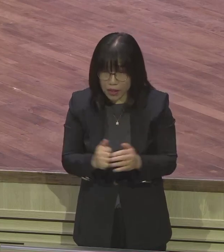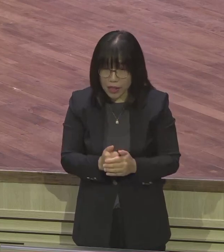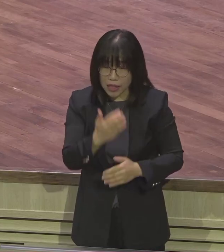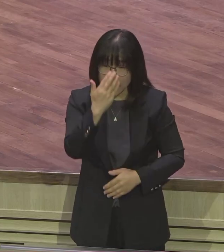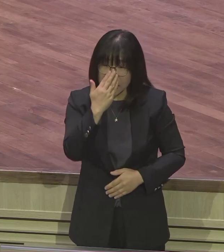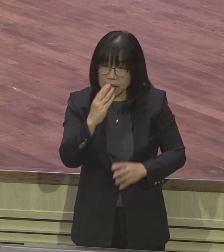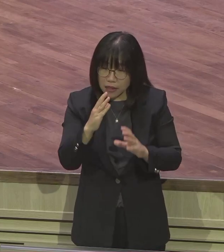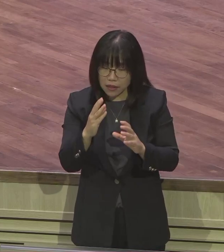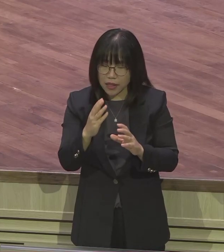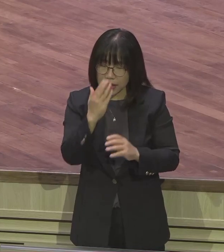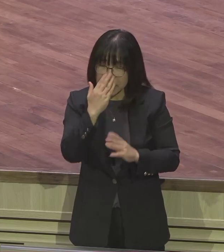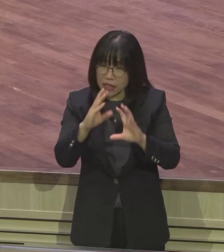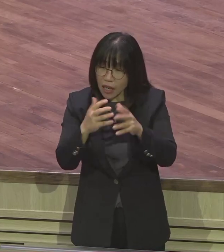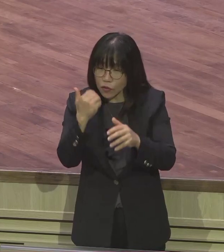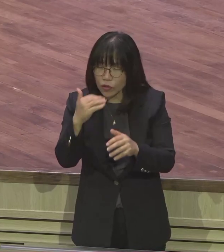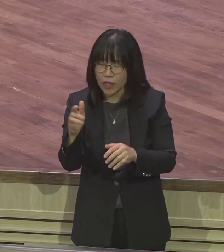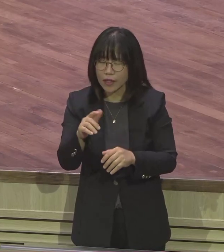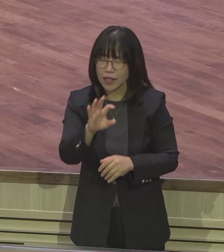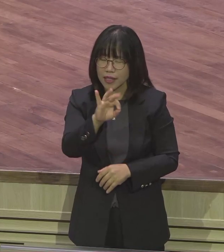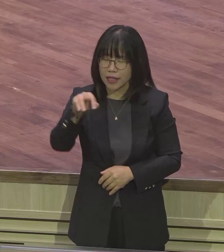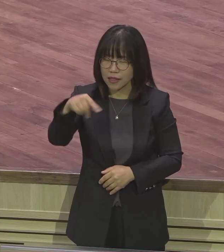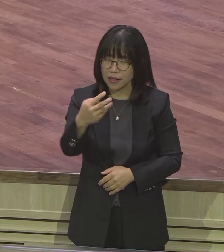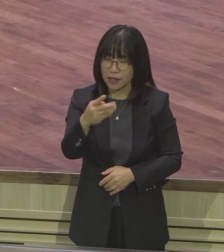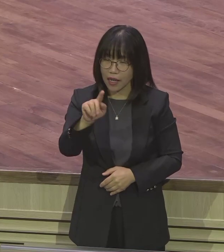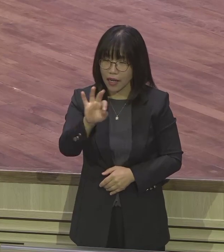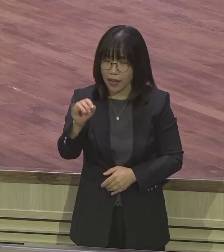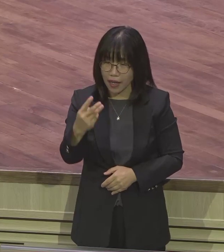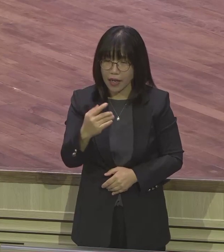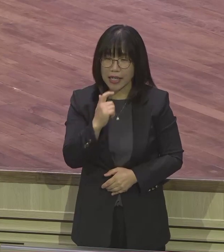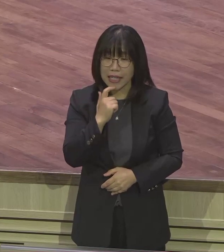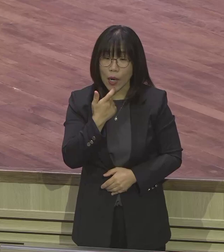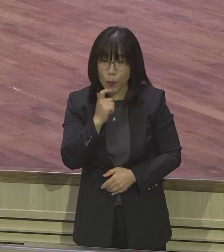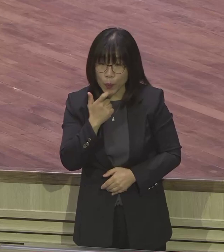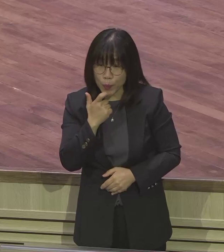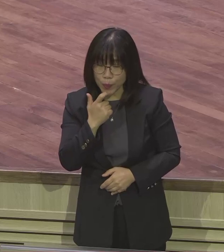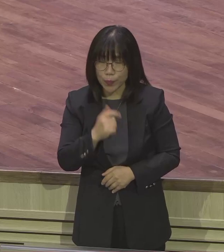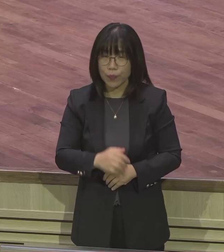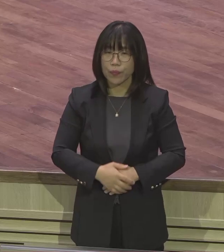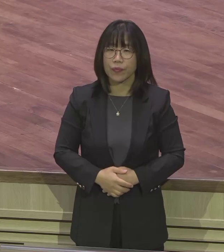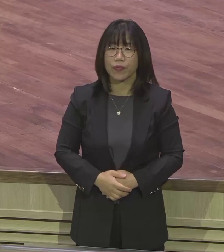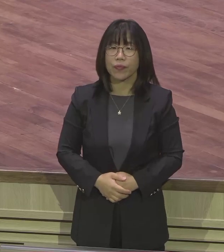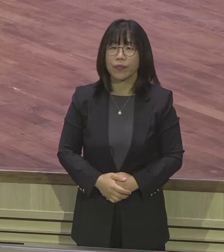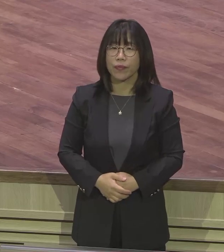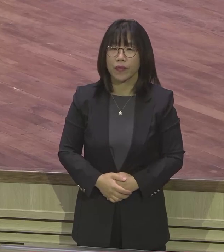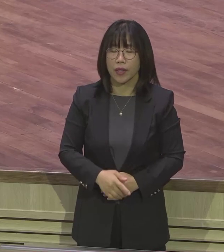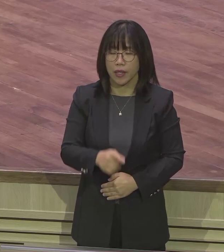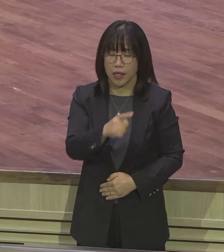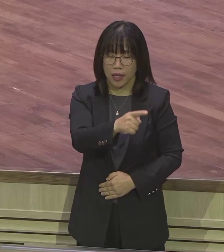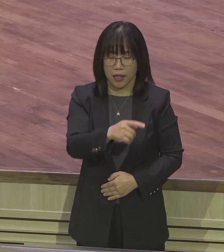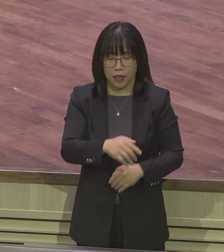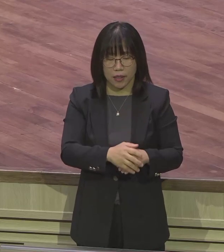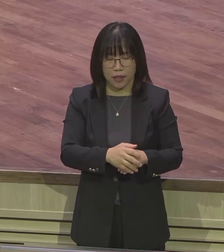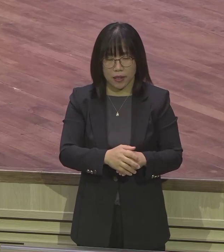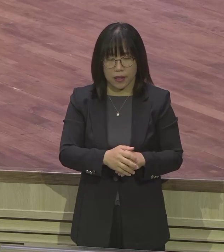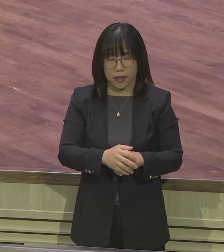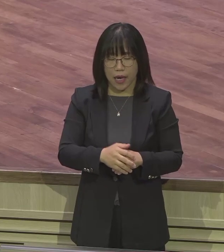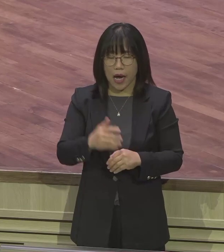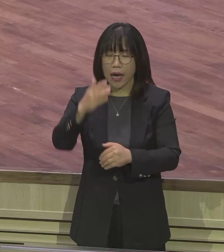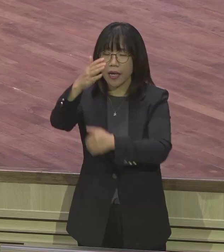모든 소유를 이끌고 떠나 벌세바에 이르러 그의 아버지 이삭의 하나님께 희생제사를 드리니 그